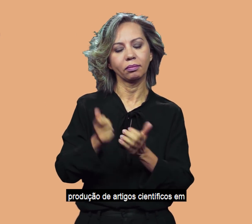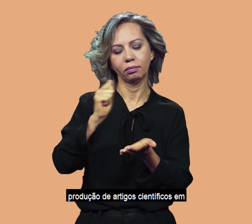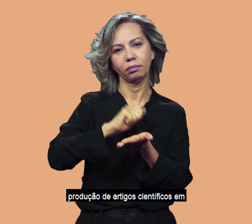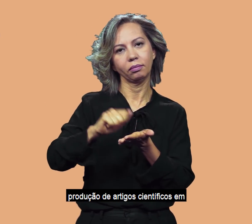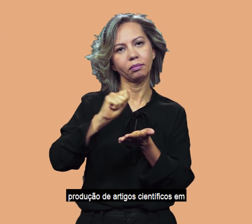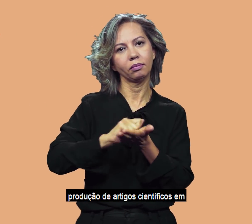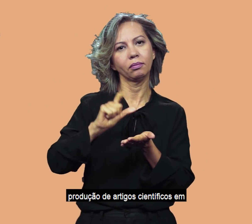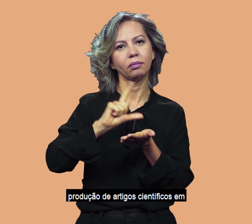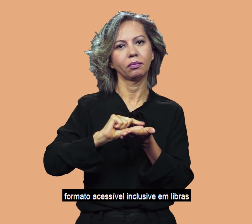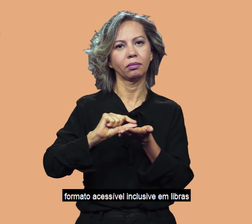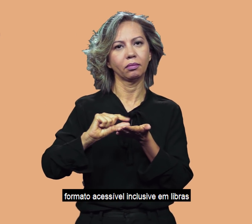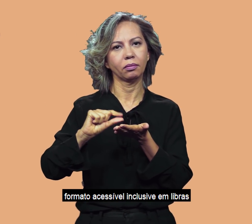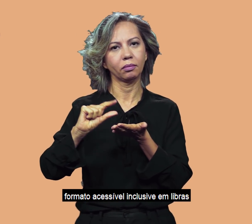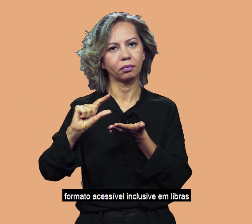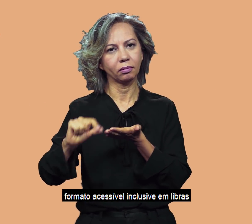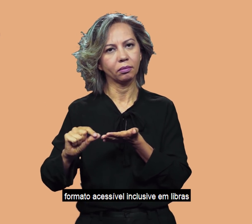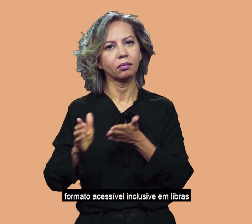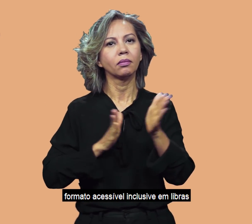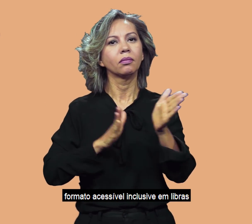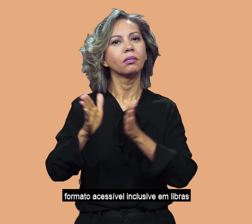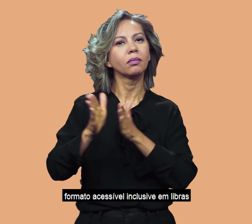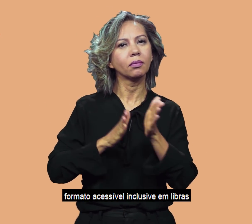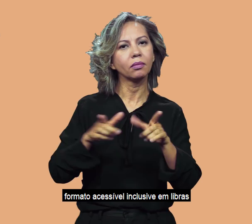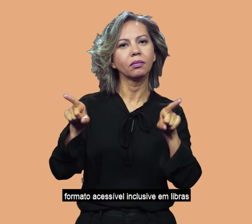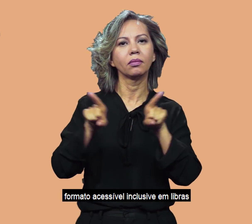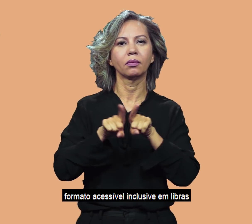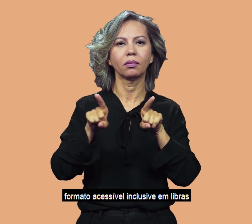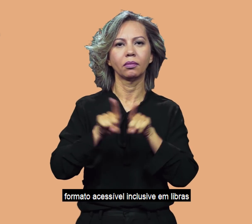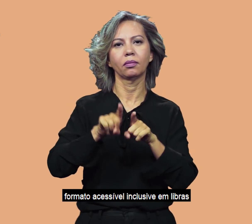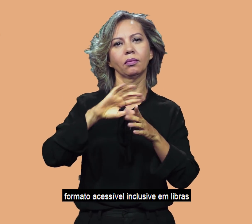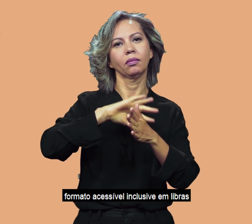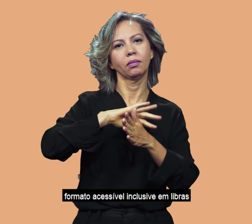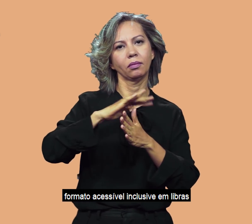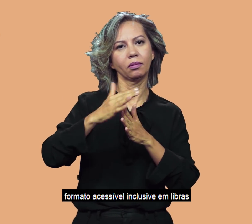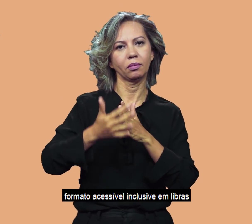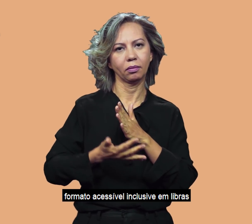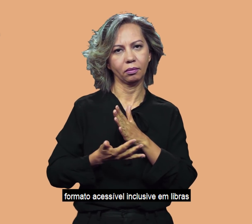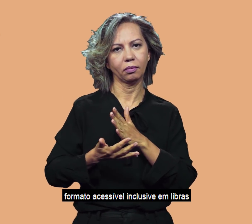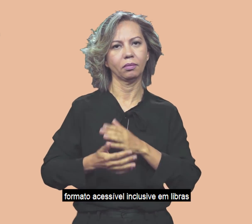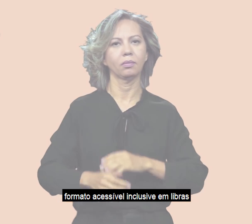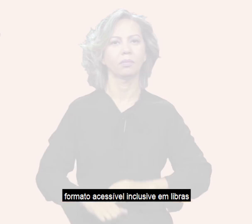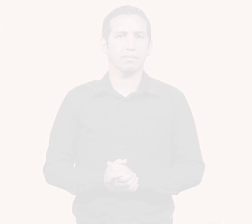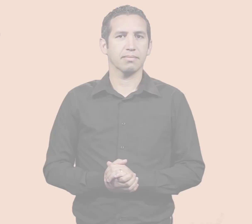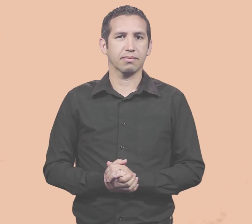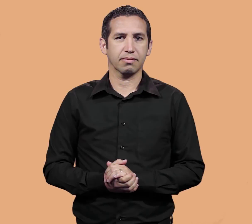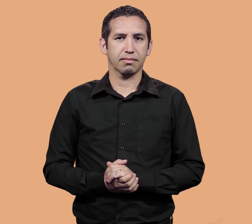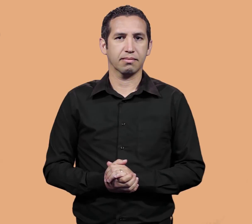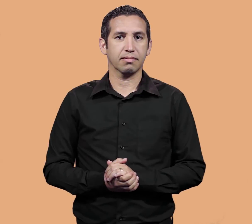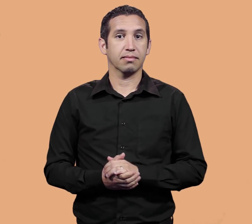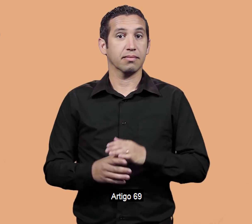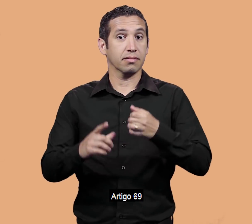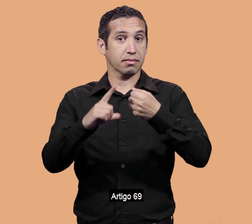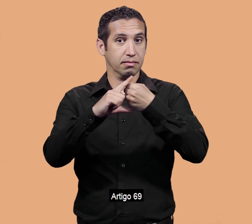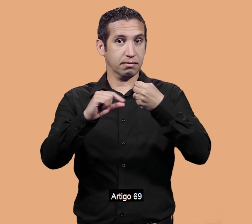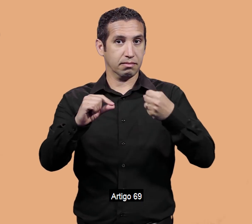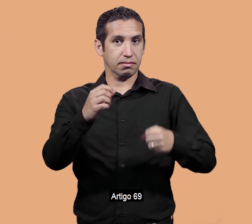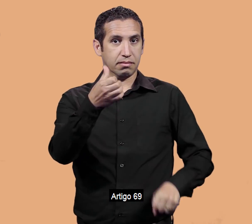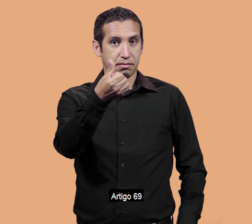em formato acessível inclusive em libras o artigo 69